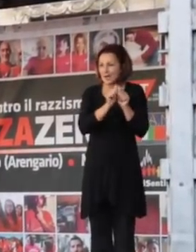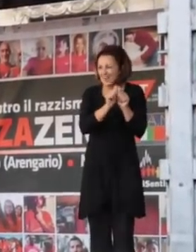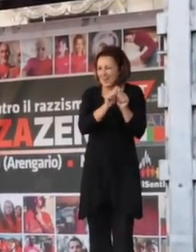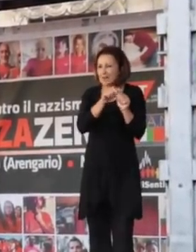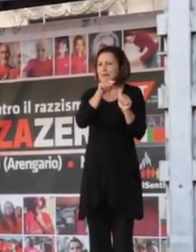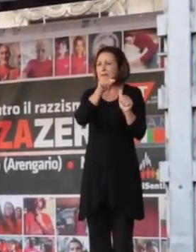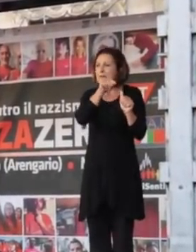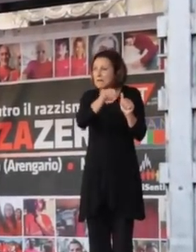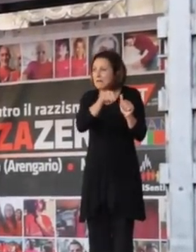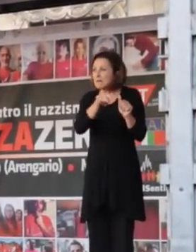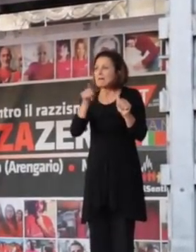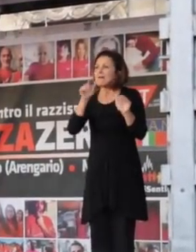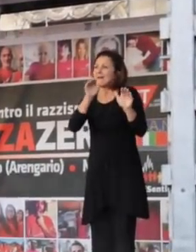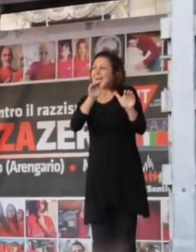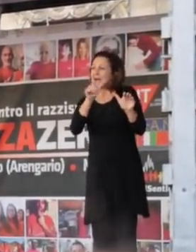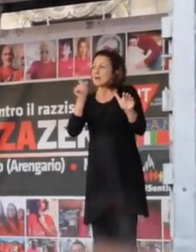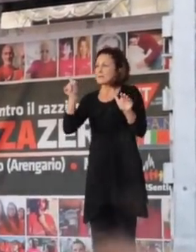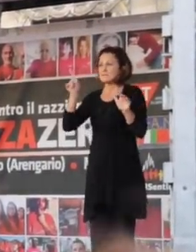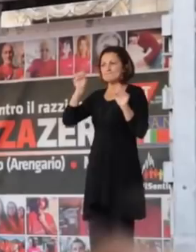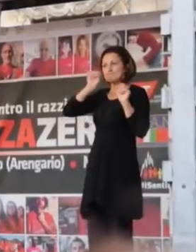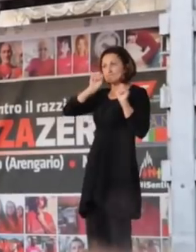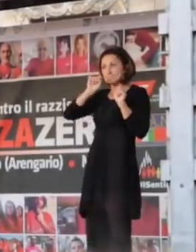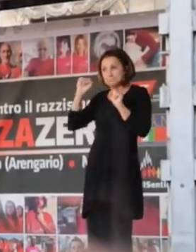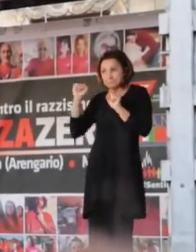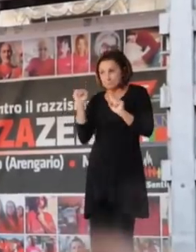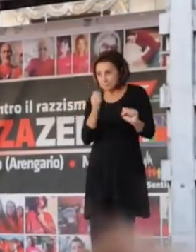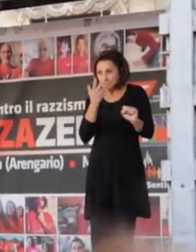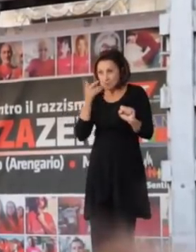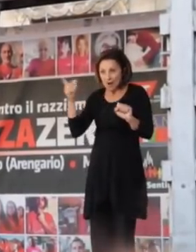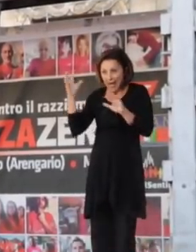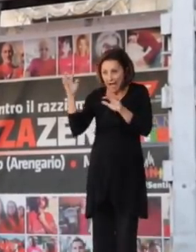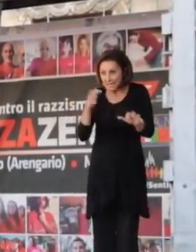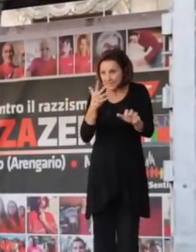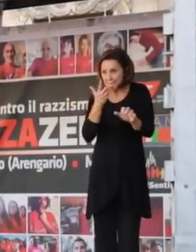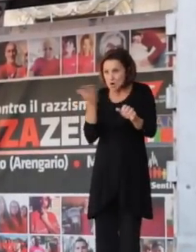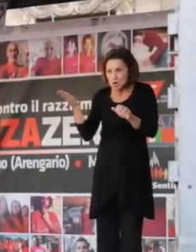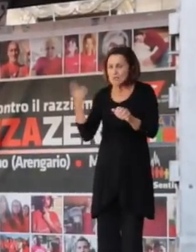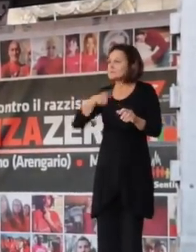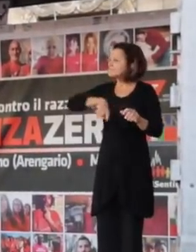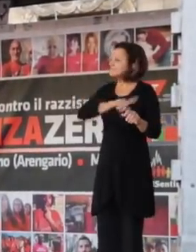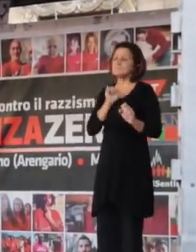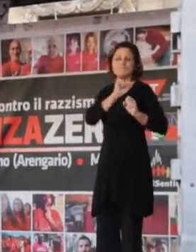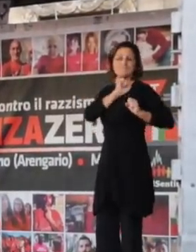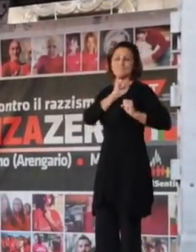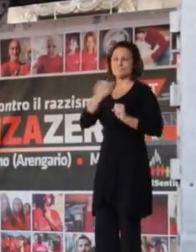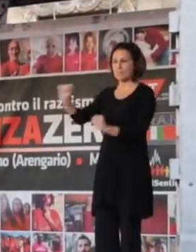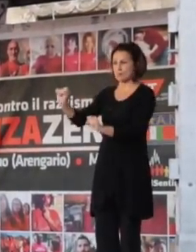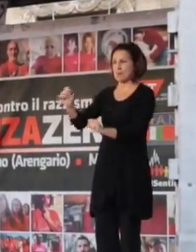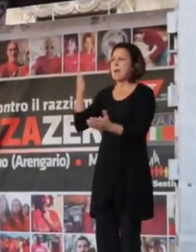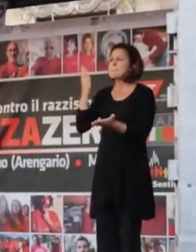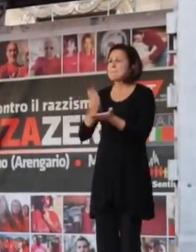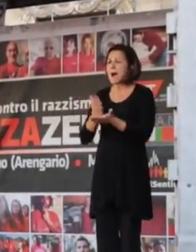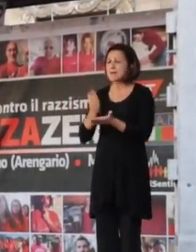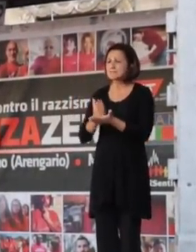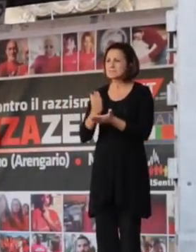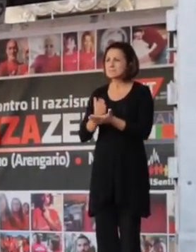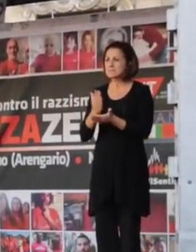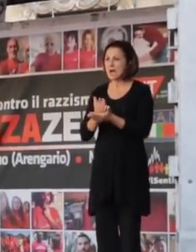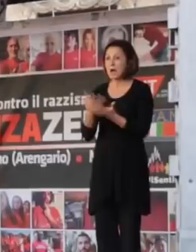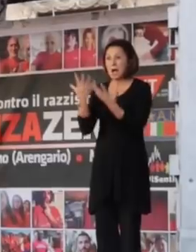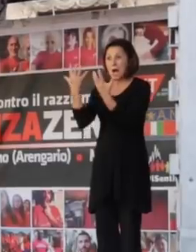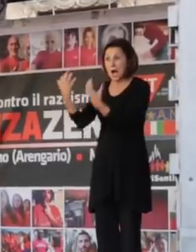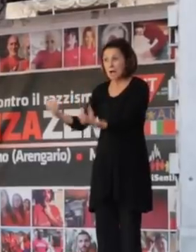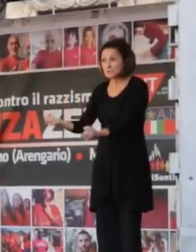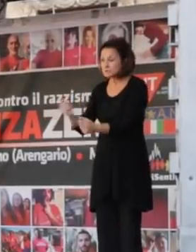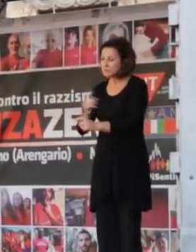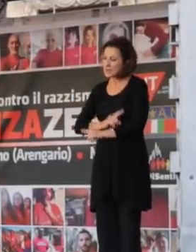solidale garantiti oggi e quotidianamente aggrediti. Basta, basta, non tollereremo più